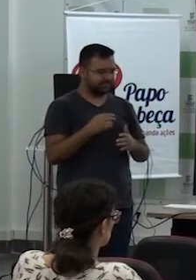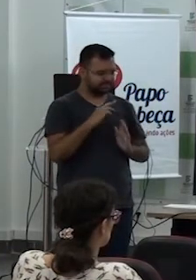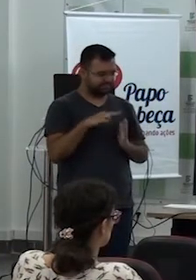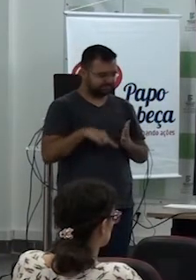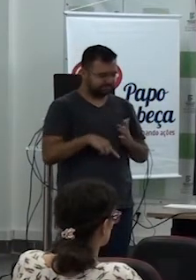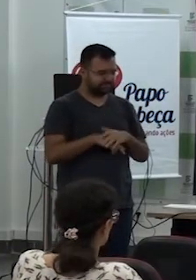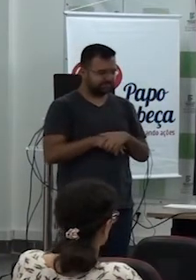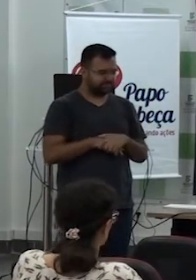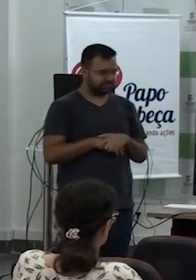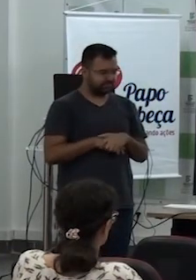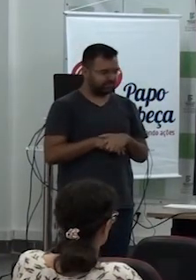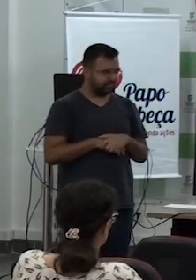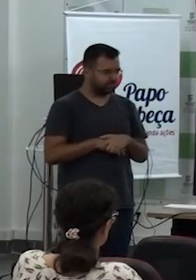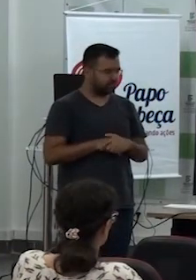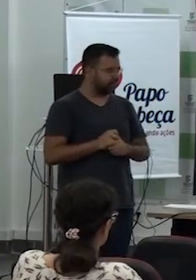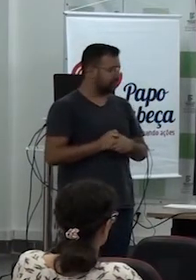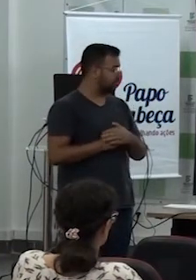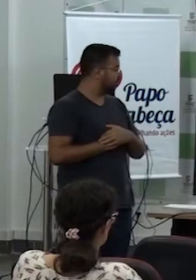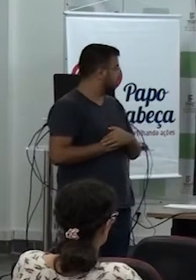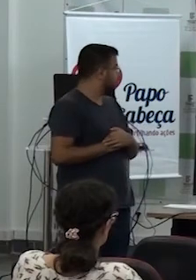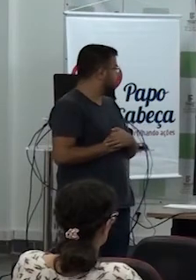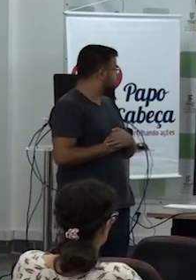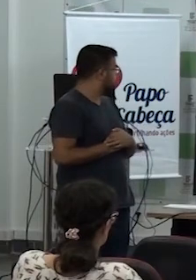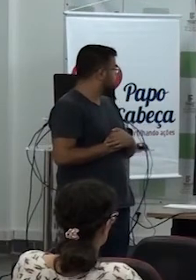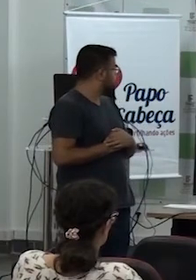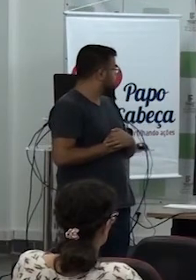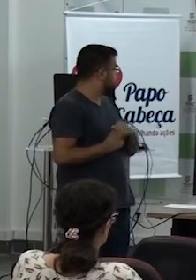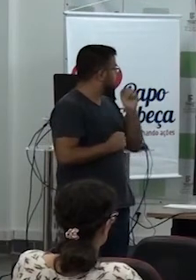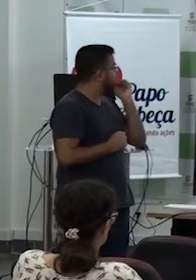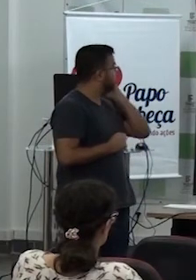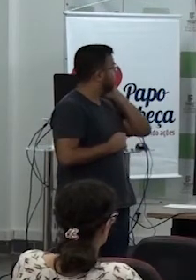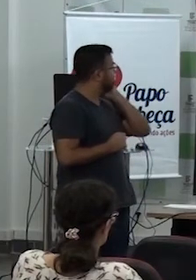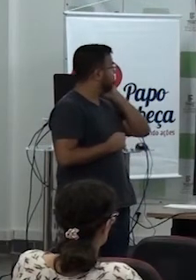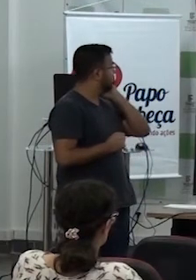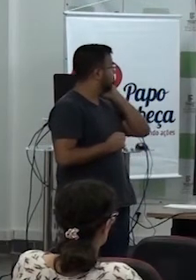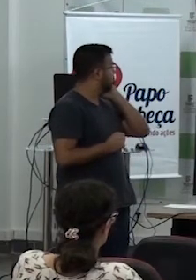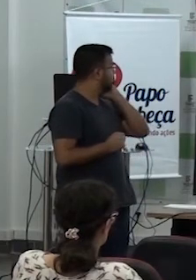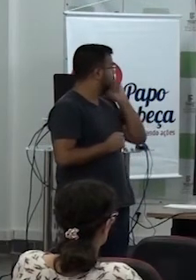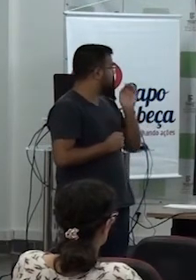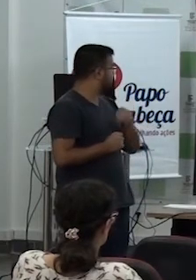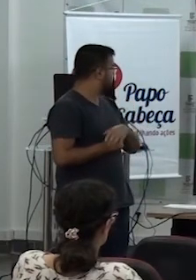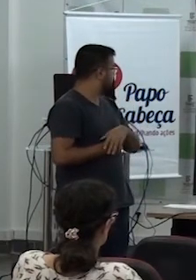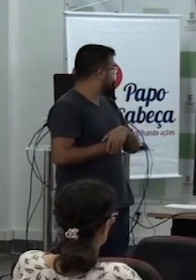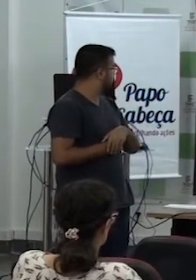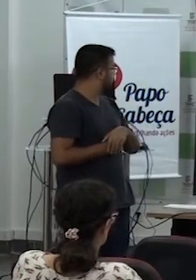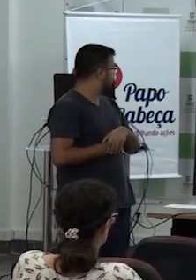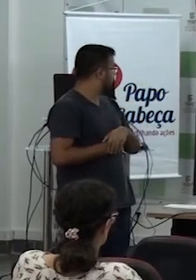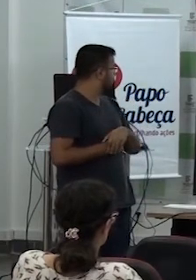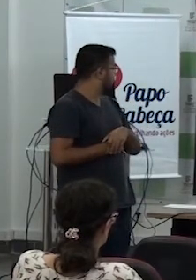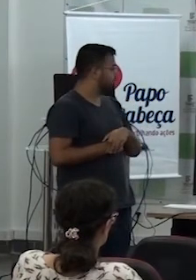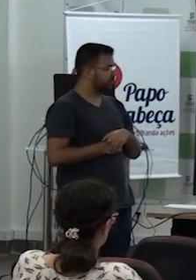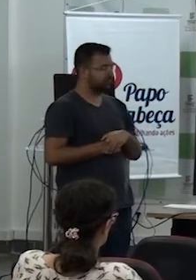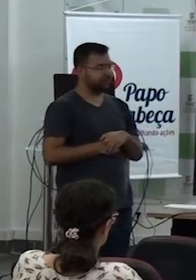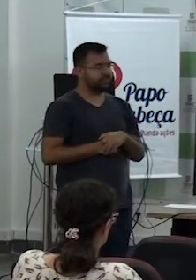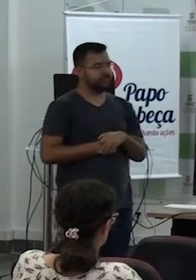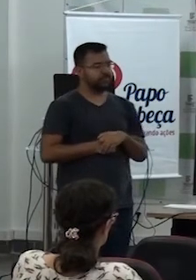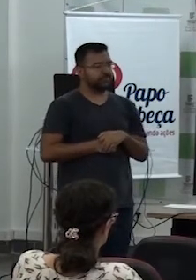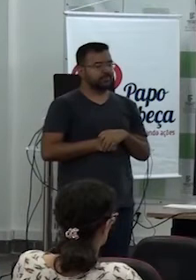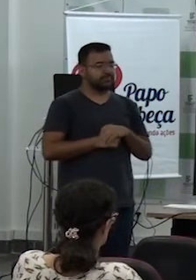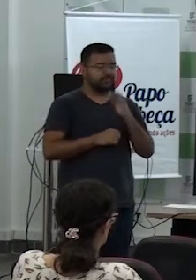produção biográfica, 15, prefácio, postfácio, 6, texto em jornal ou revista, 3, um total de